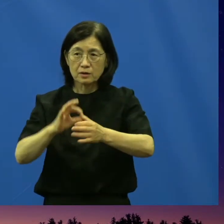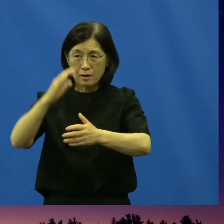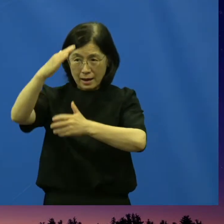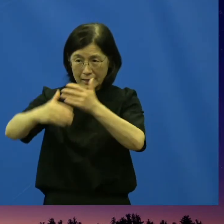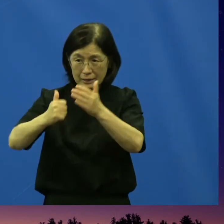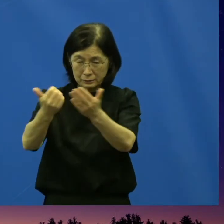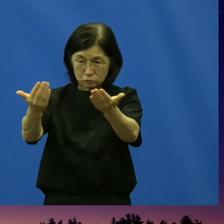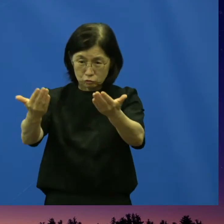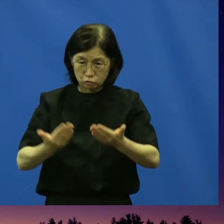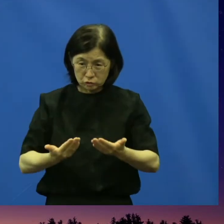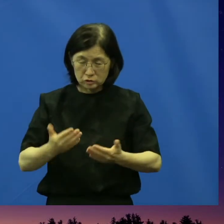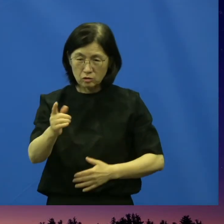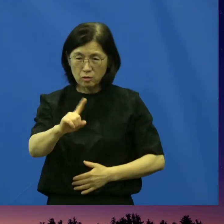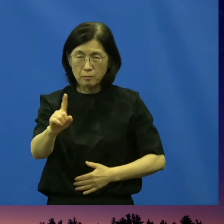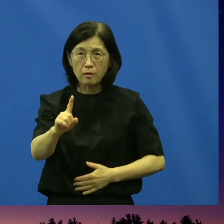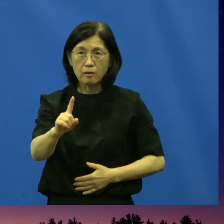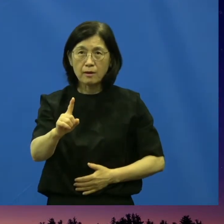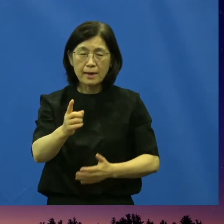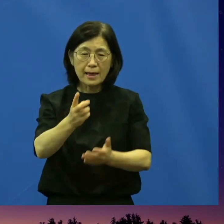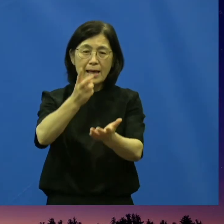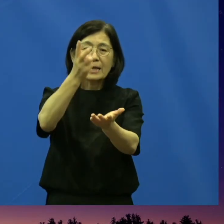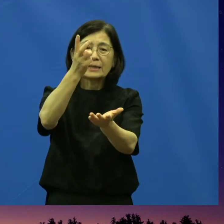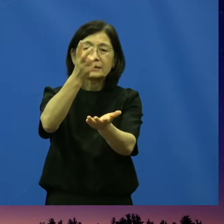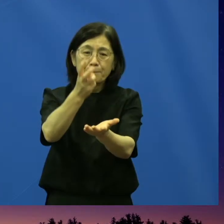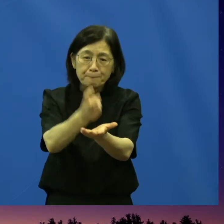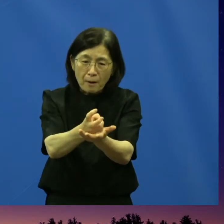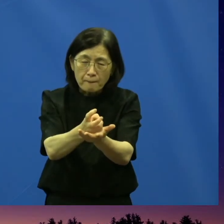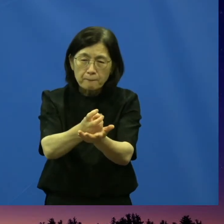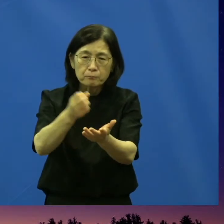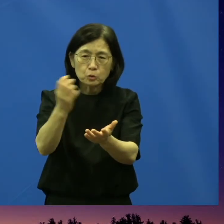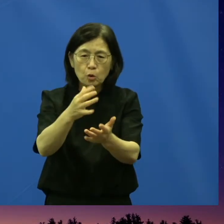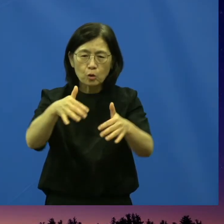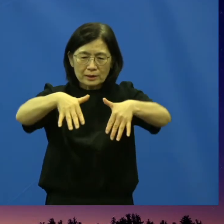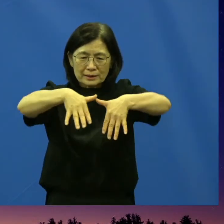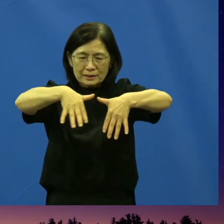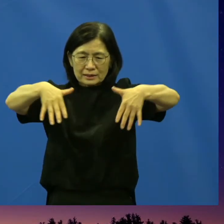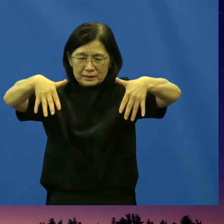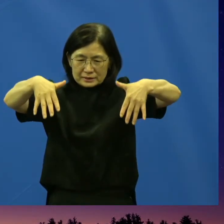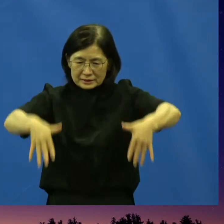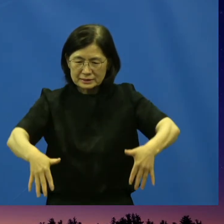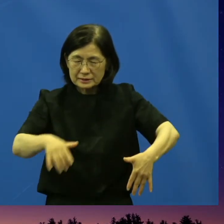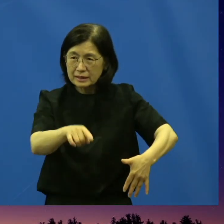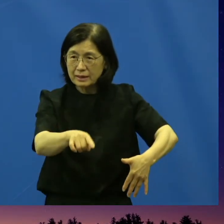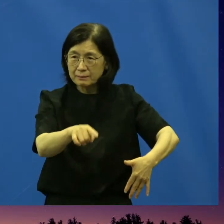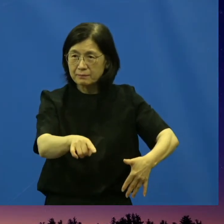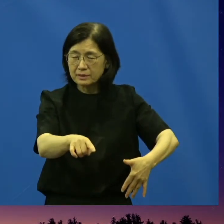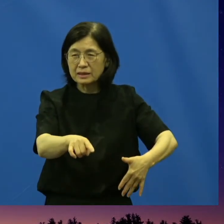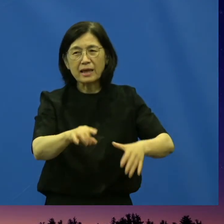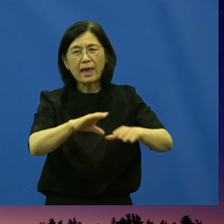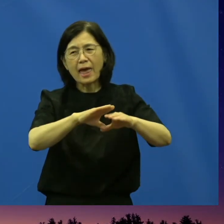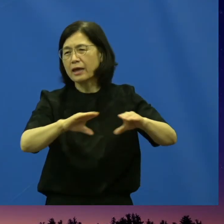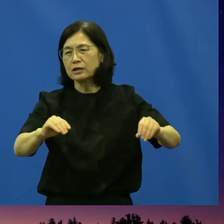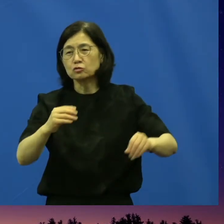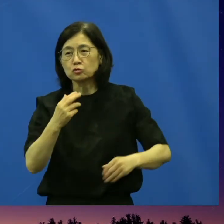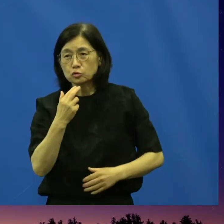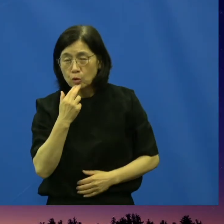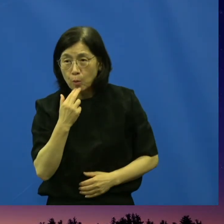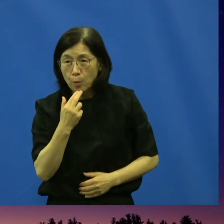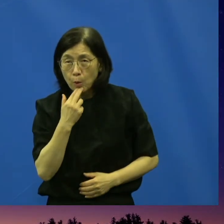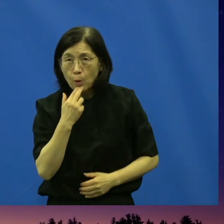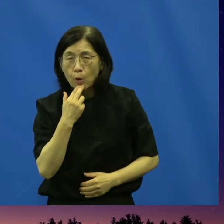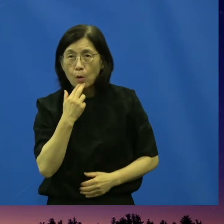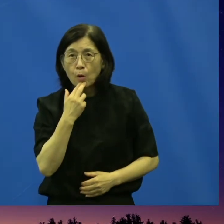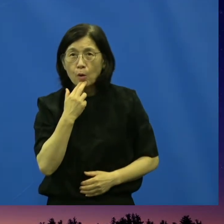뭐냐면, 제도적이고 시스템만으로 안 된다. 진정한 도피성이 무엇인가를 우리에게 알려주는데,